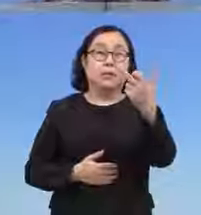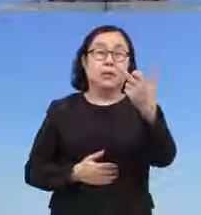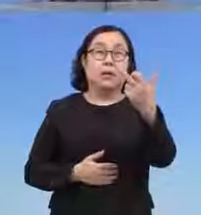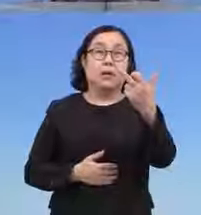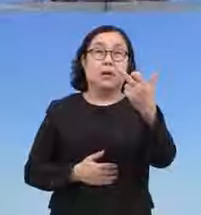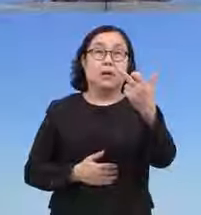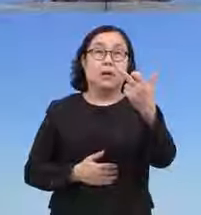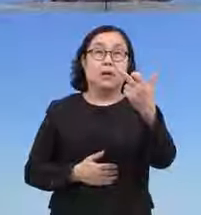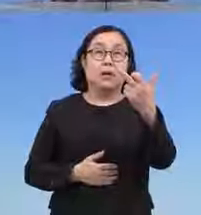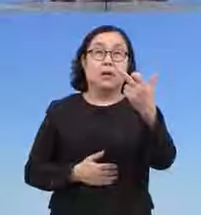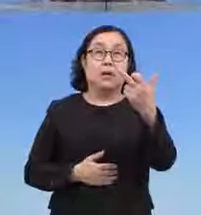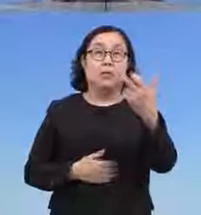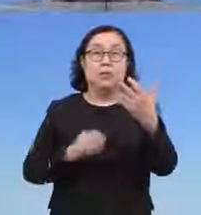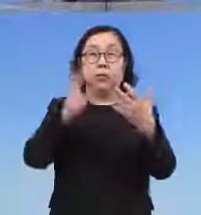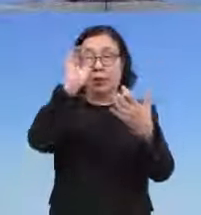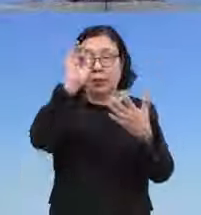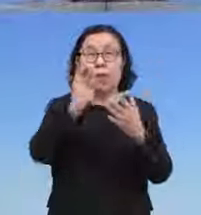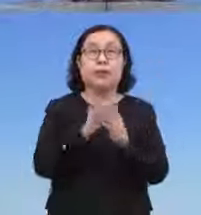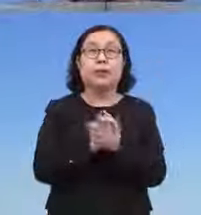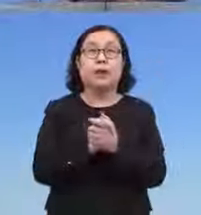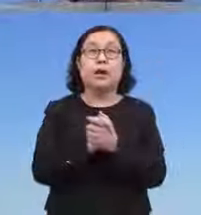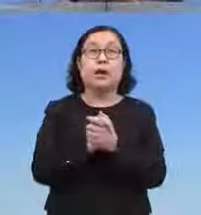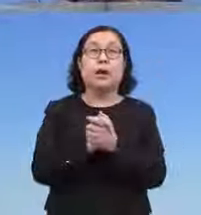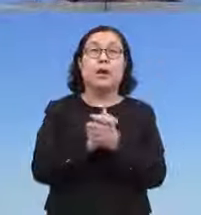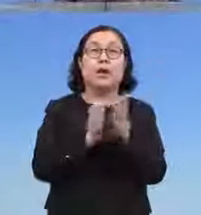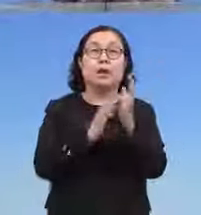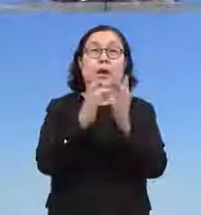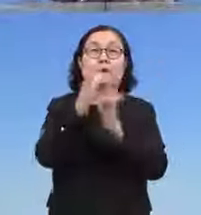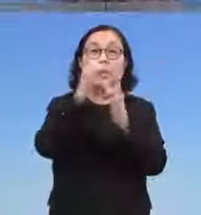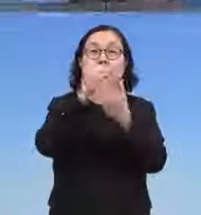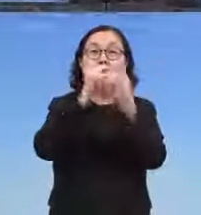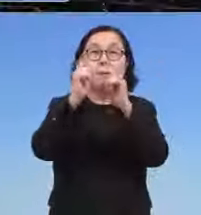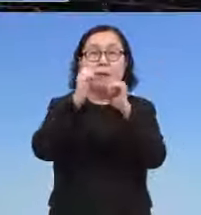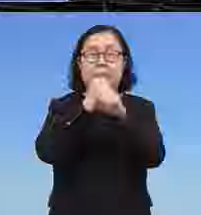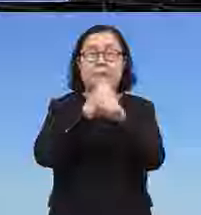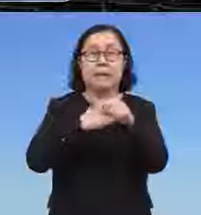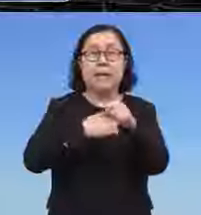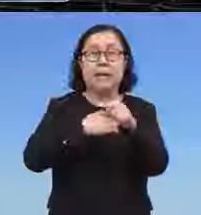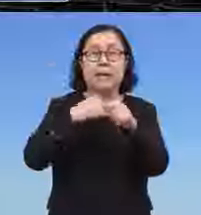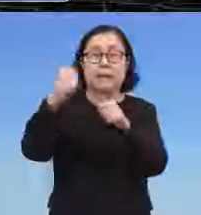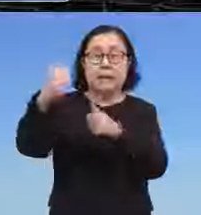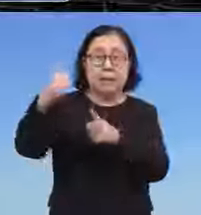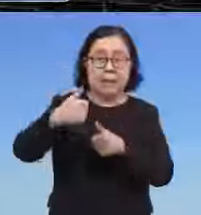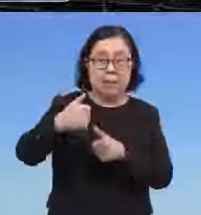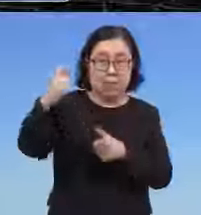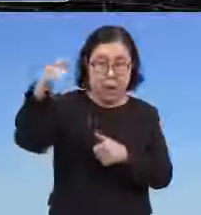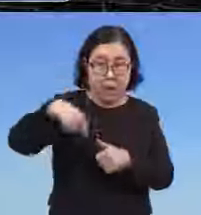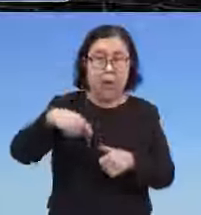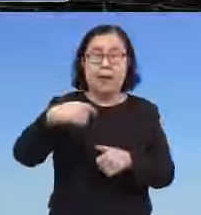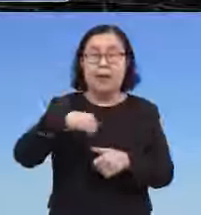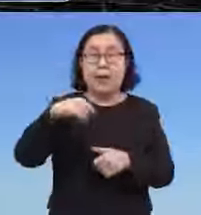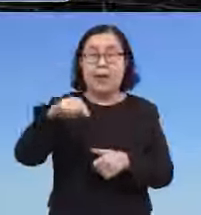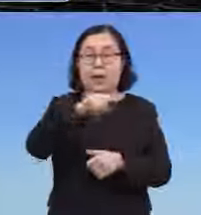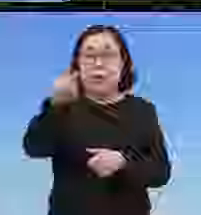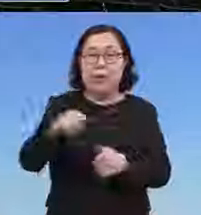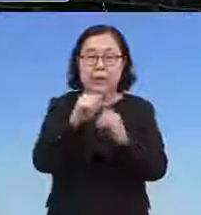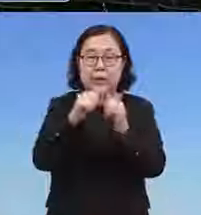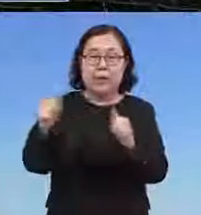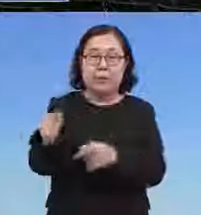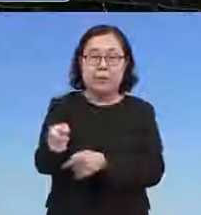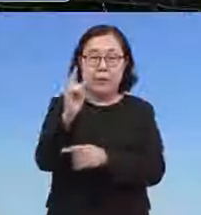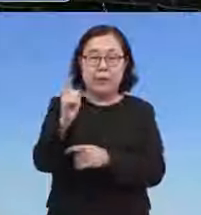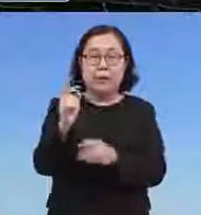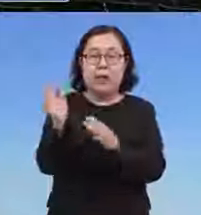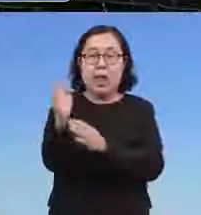자, 17절과 17절을 포인트를 달리해서 다시 읽어드립니다. 예수께서 이르시되 나를 따라오라. 내가